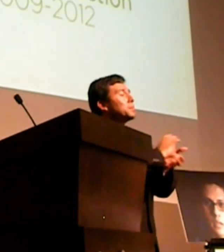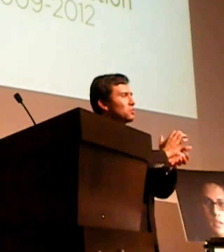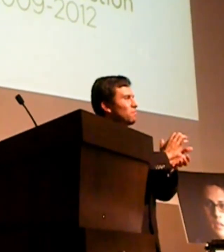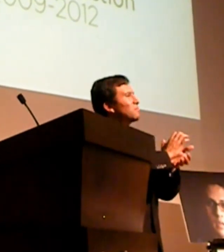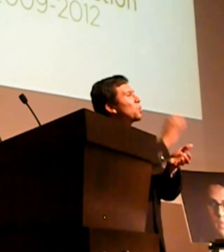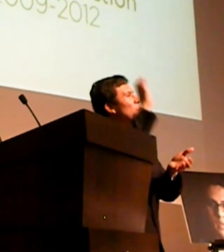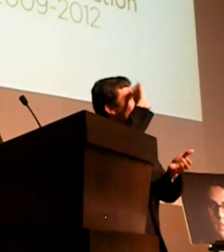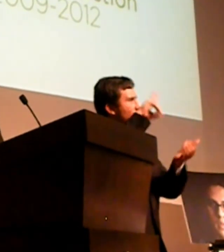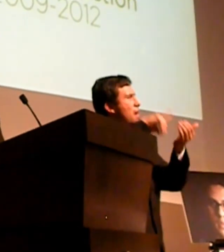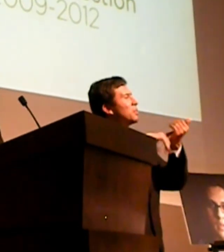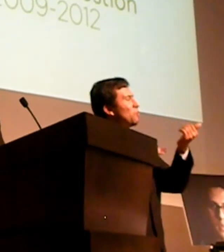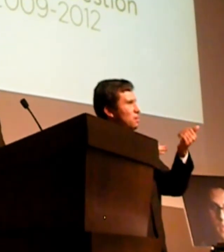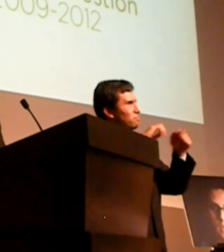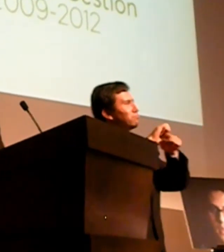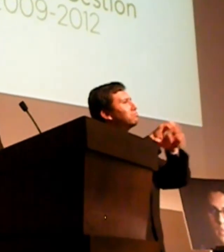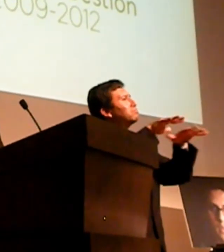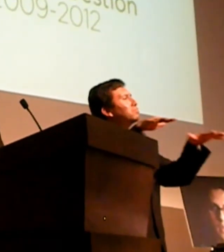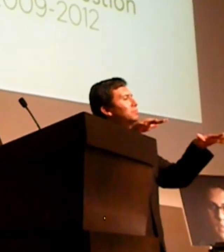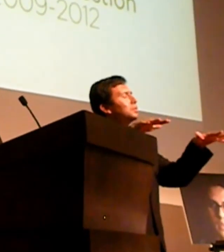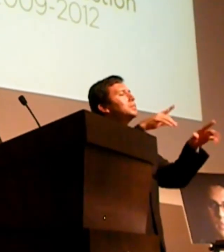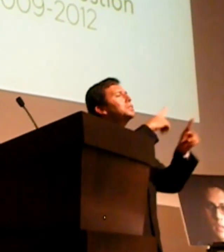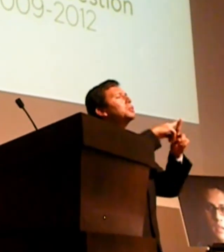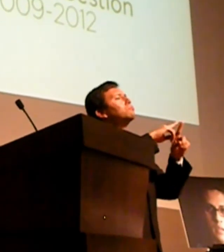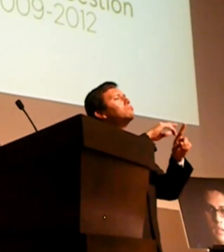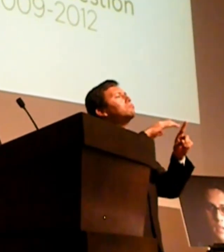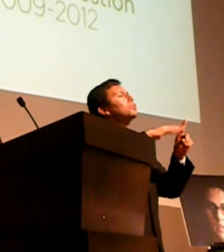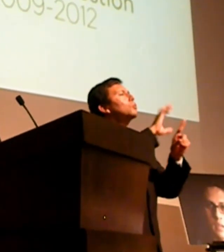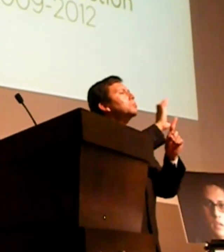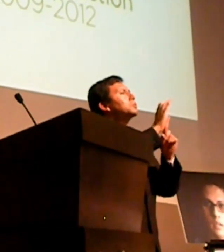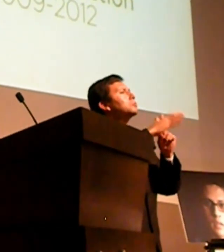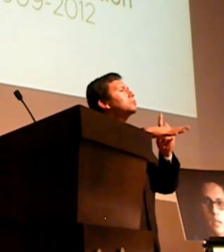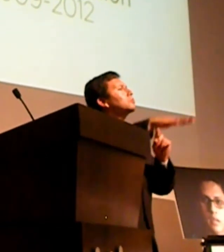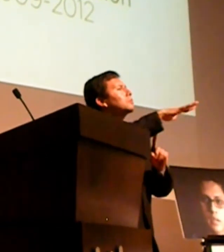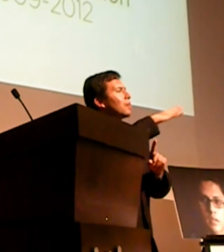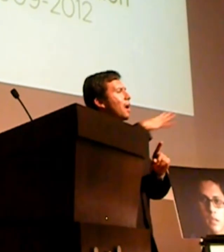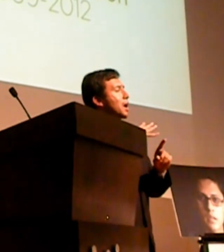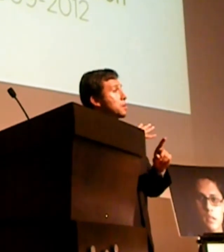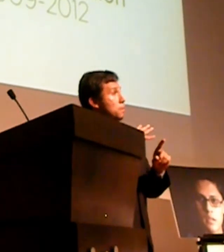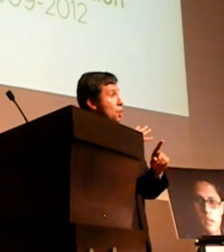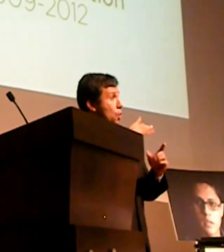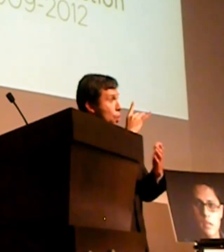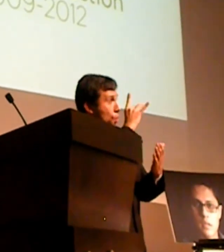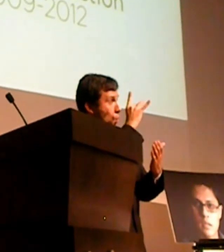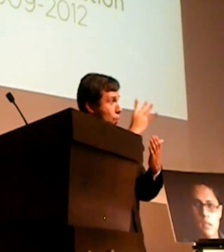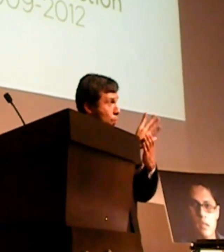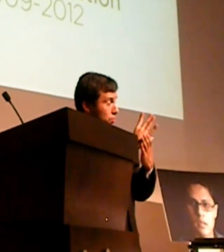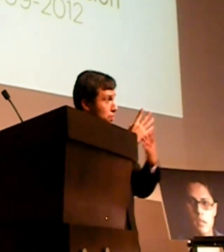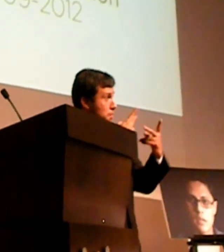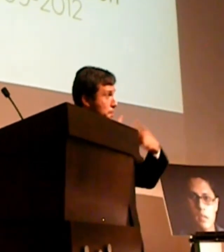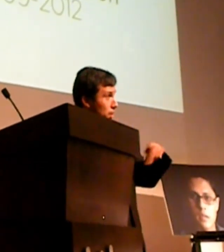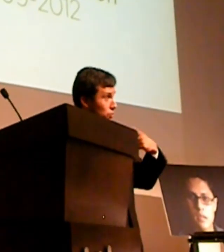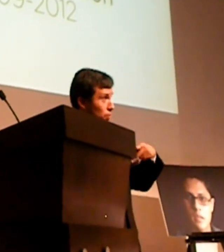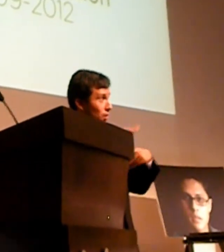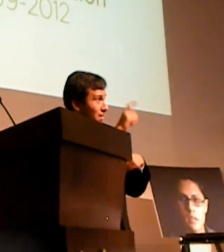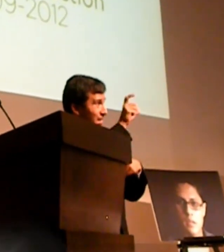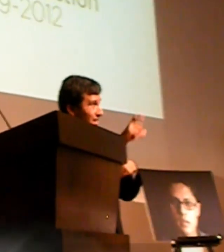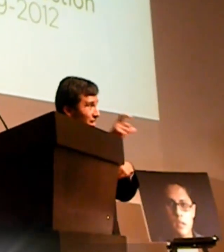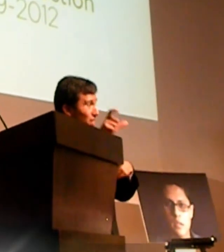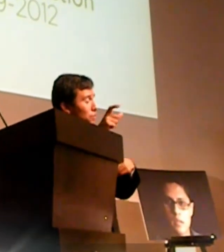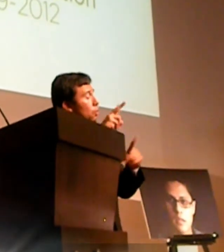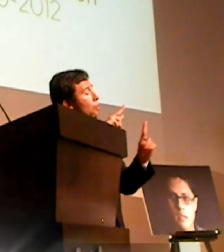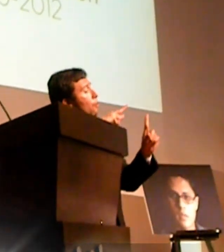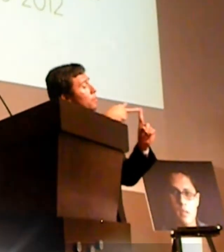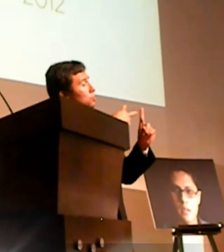las comisiones, pero que no está dependiendo de ellas, que no puede depender solo de la visión de las personas y de la convicción que éstas